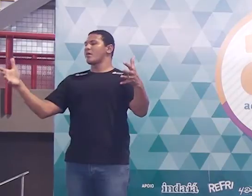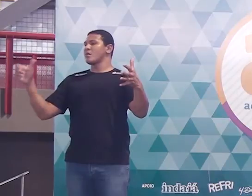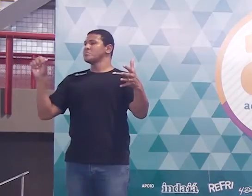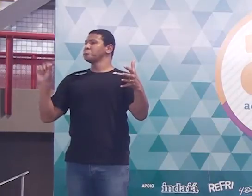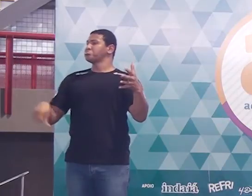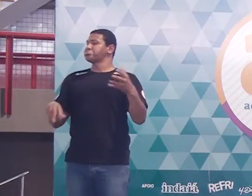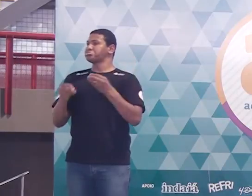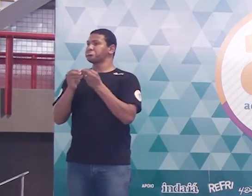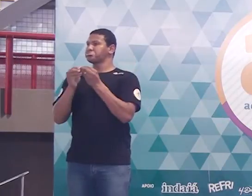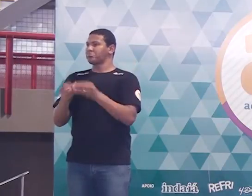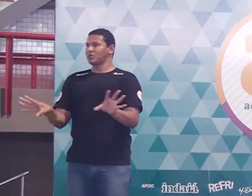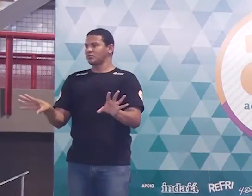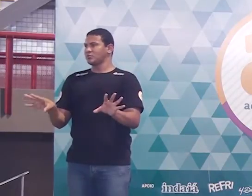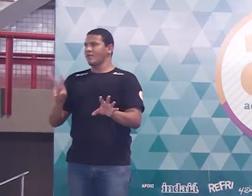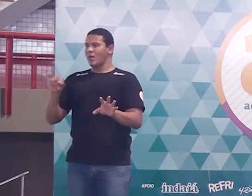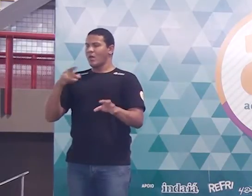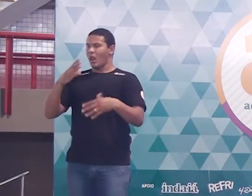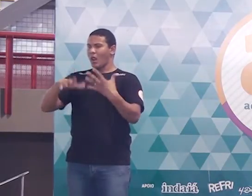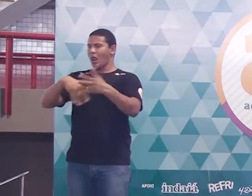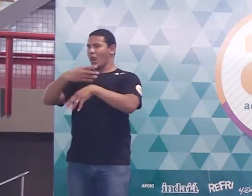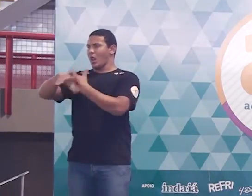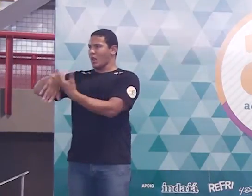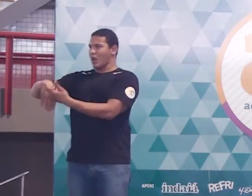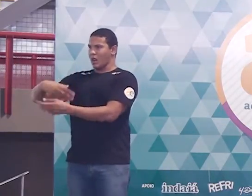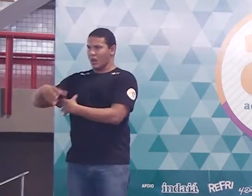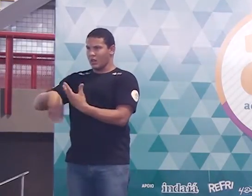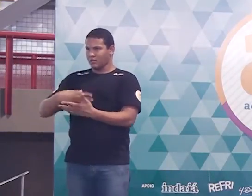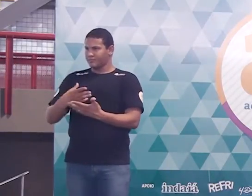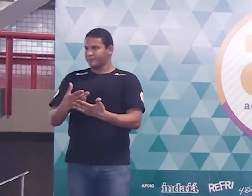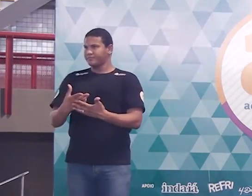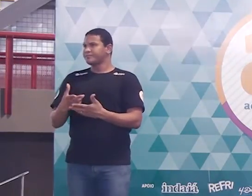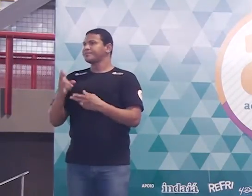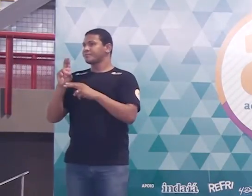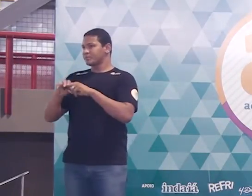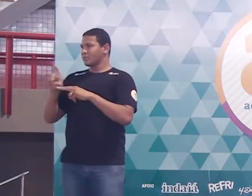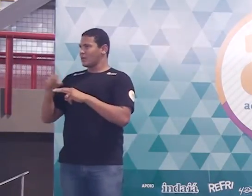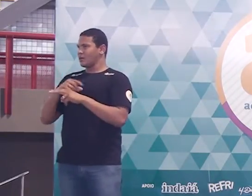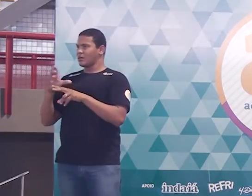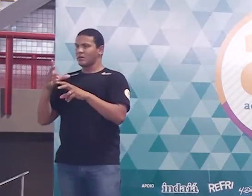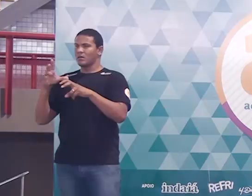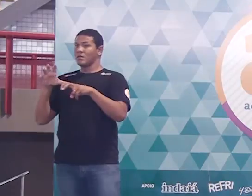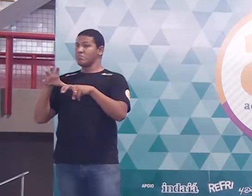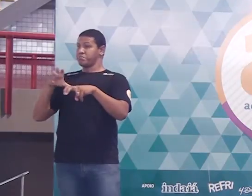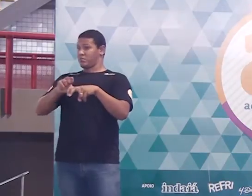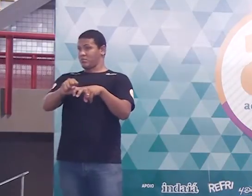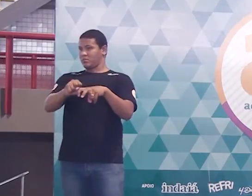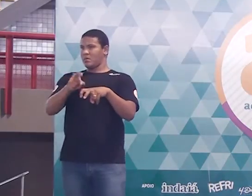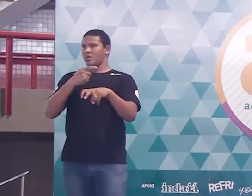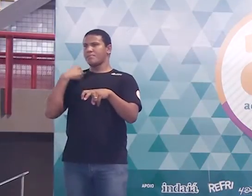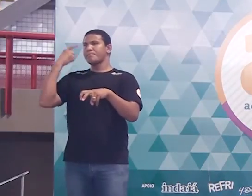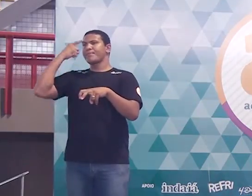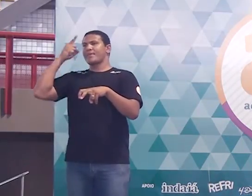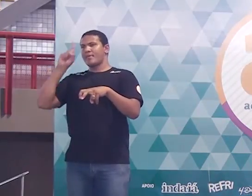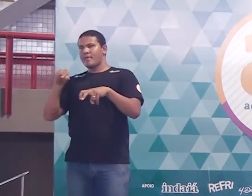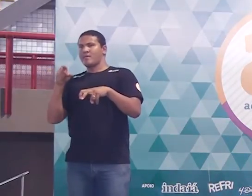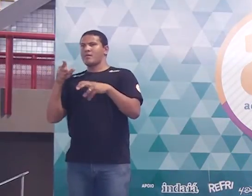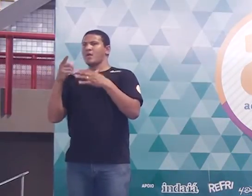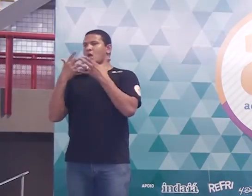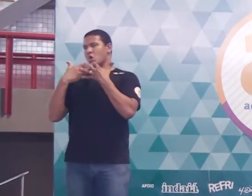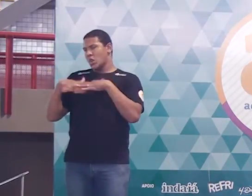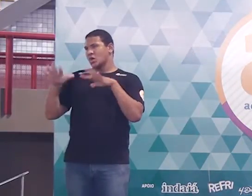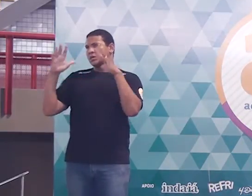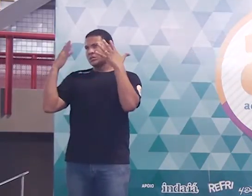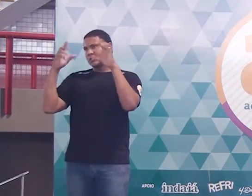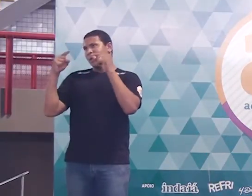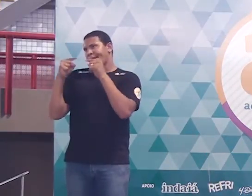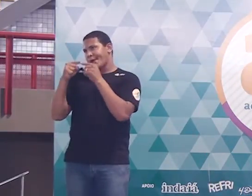se torna desordenado, certo? Então, apesar do predatismo ser uma relação ecológica